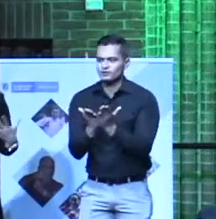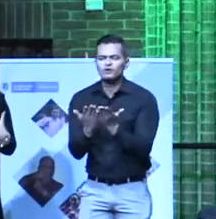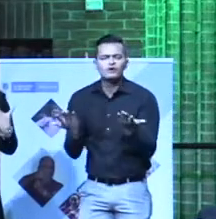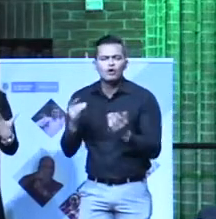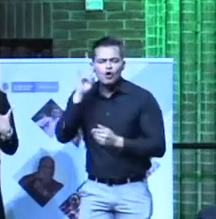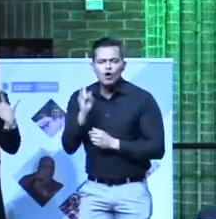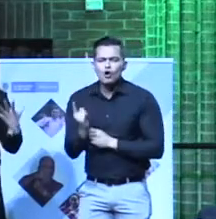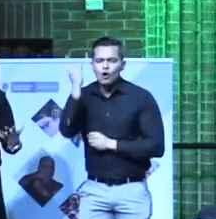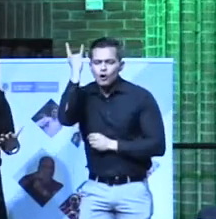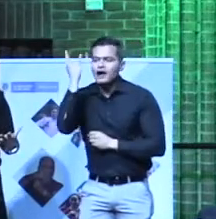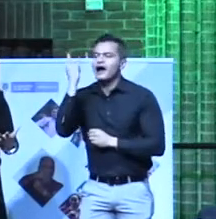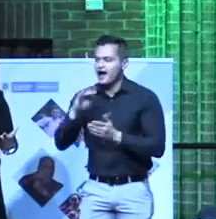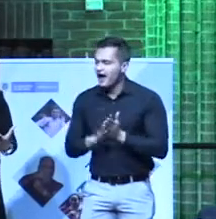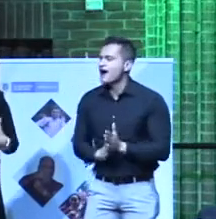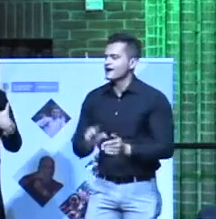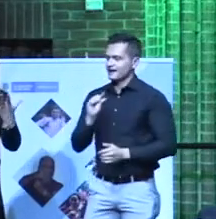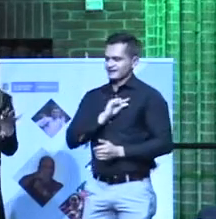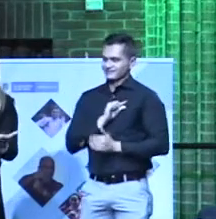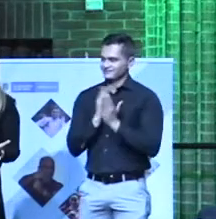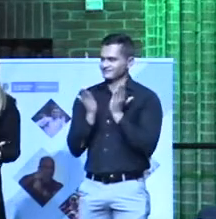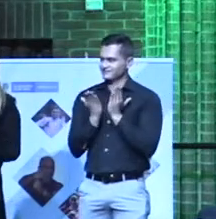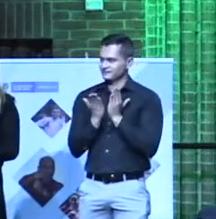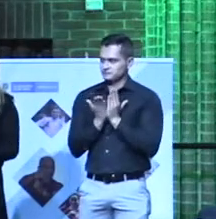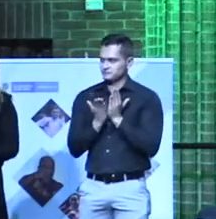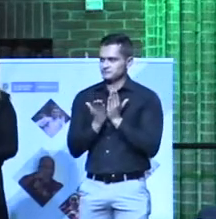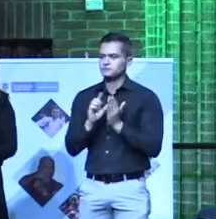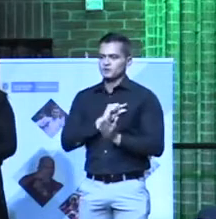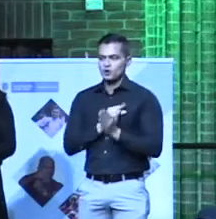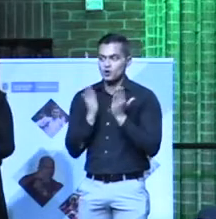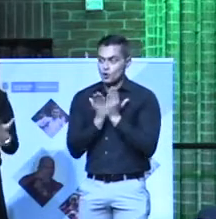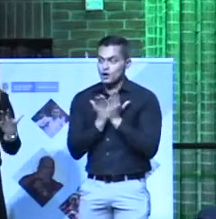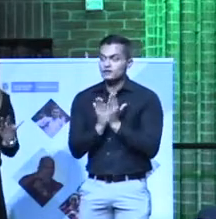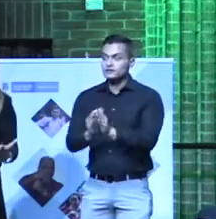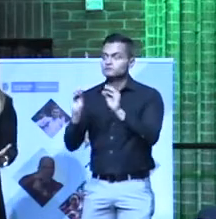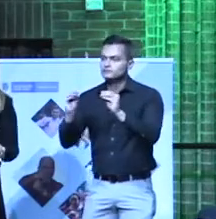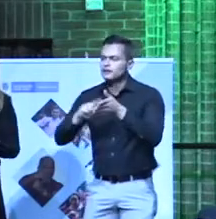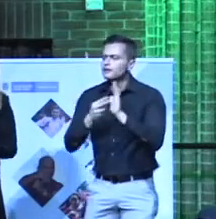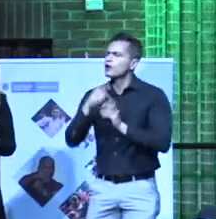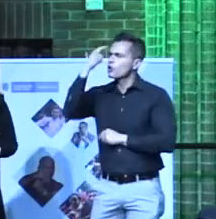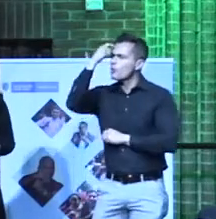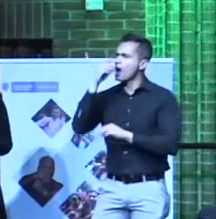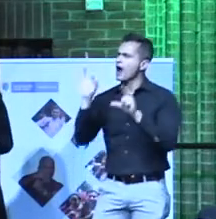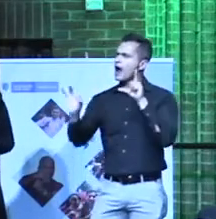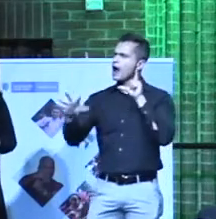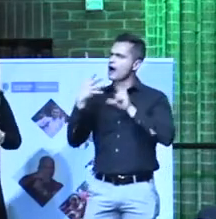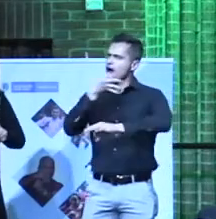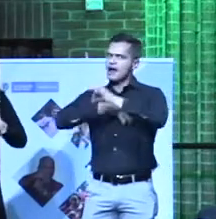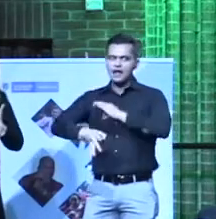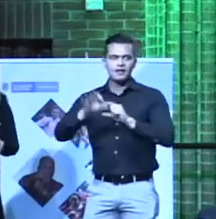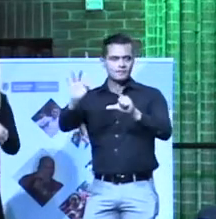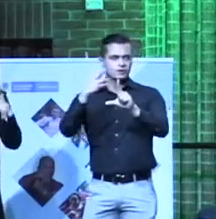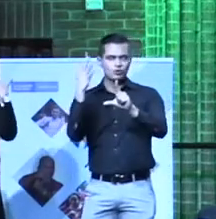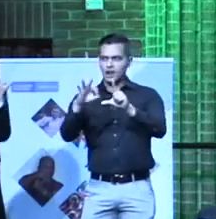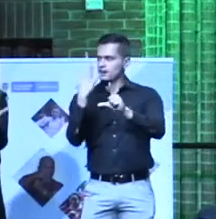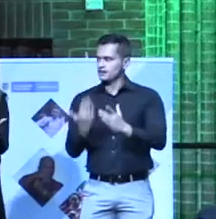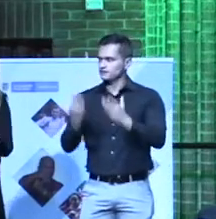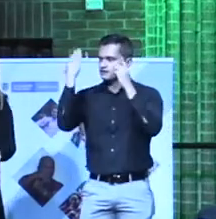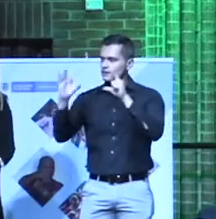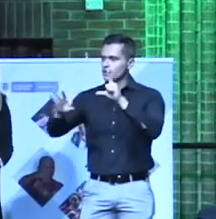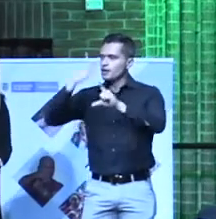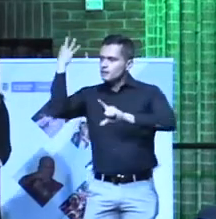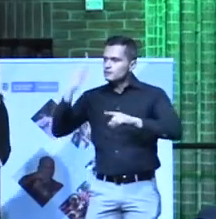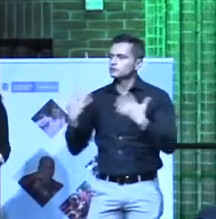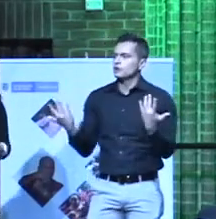era eliminar las barreras de acceso. Nosotros no podemos llegar a todos los territorios, pero hay herramientas y tecnologías de la información que nos permiten